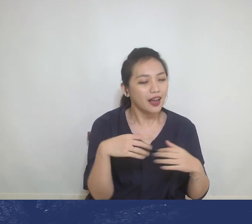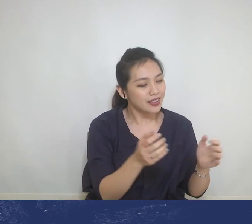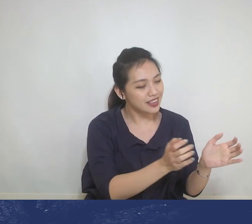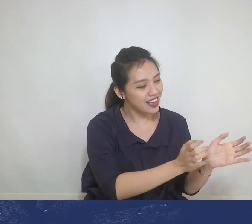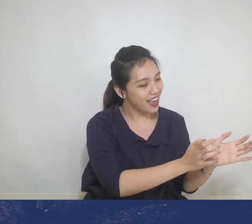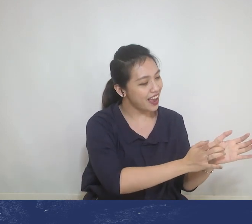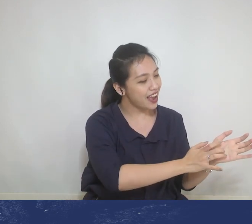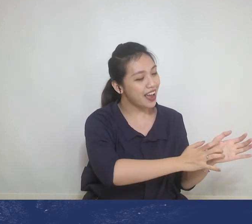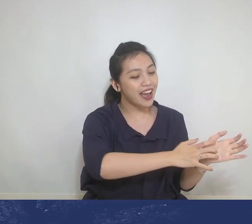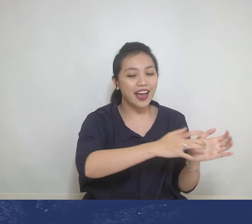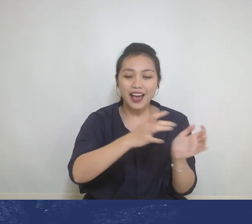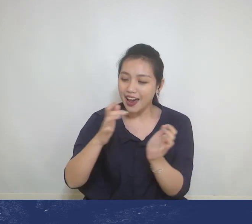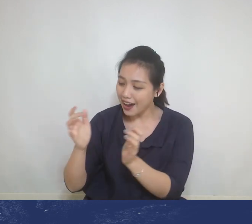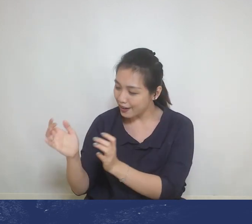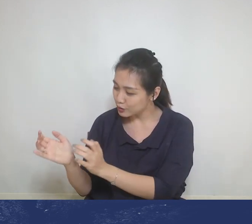namanya Yesus.